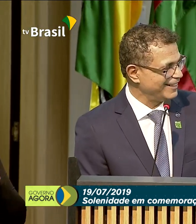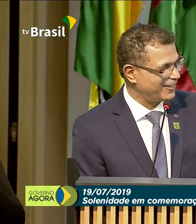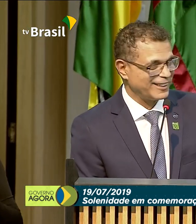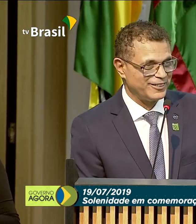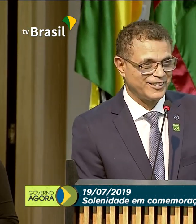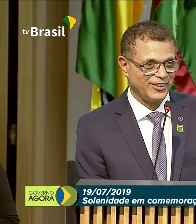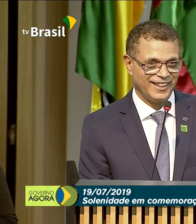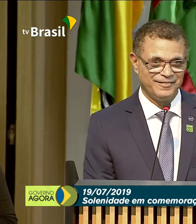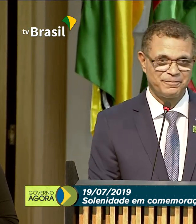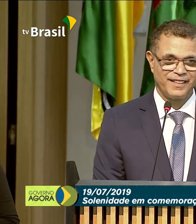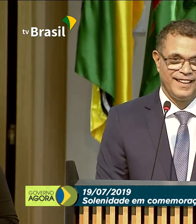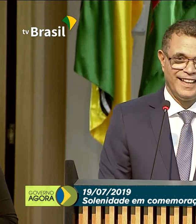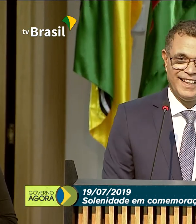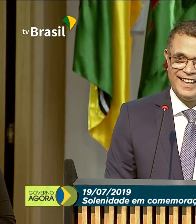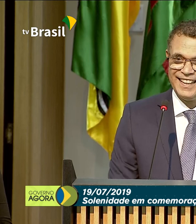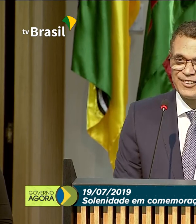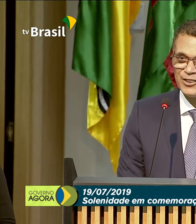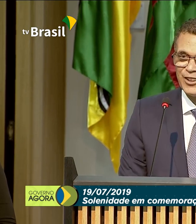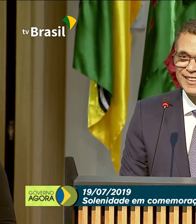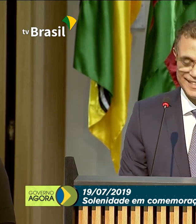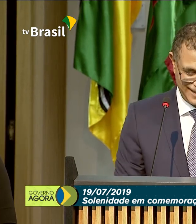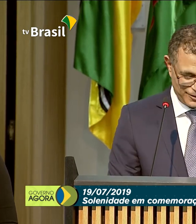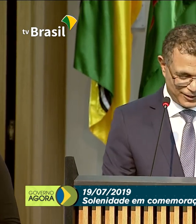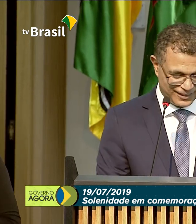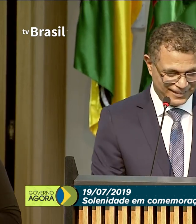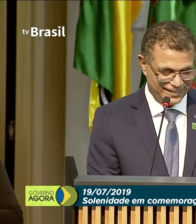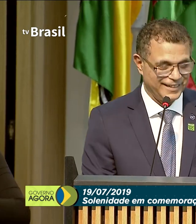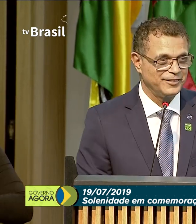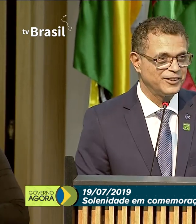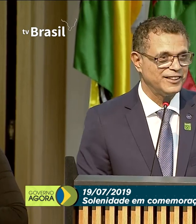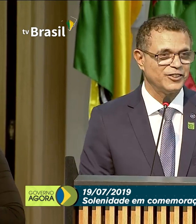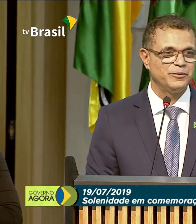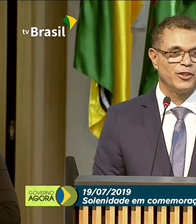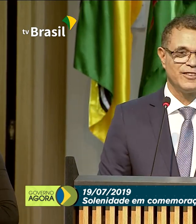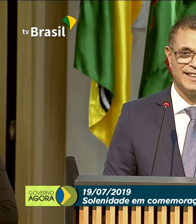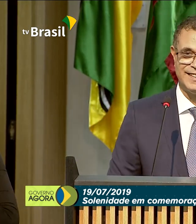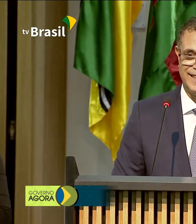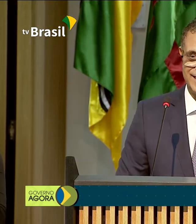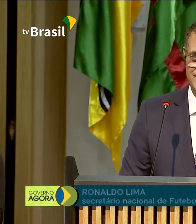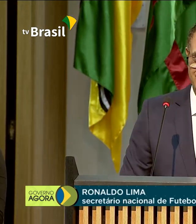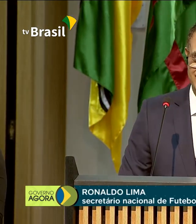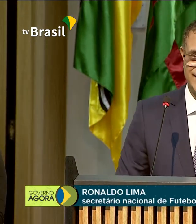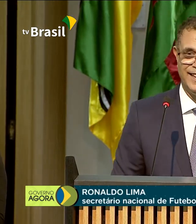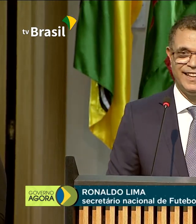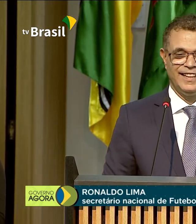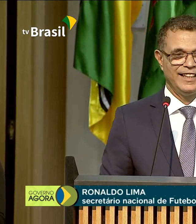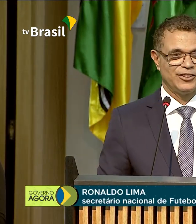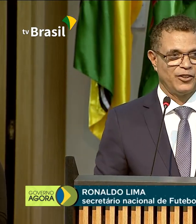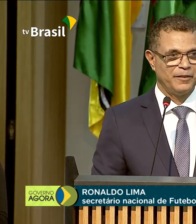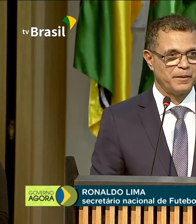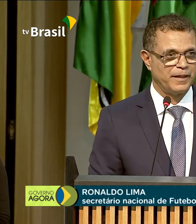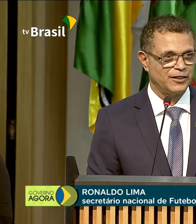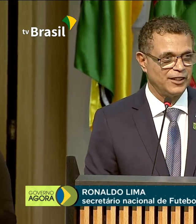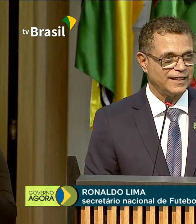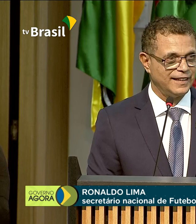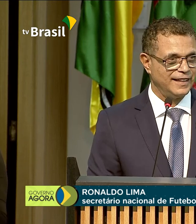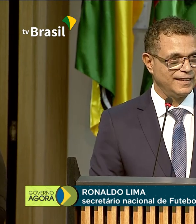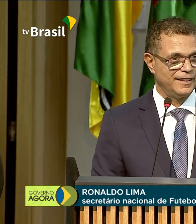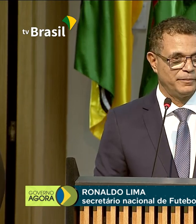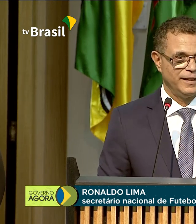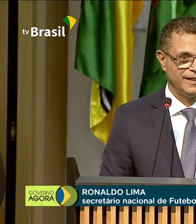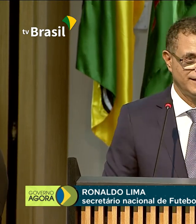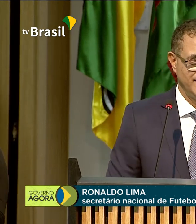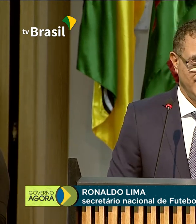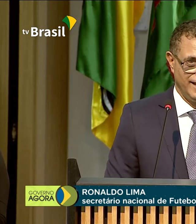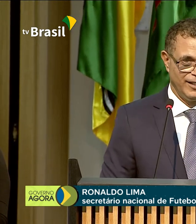breve e significativa história. Quando nós entramos nos idos de 1973, na Escola Preparatória de Cadetes,